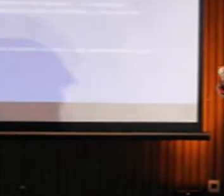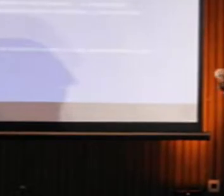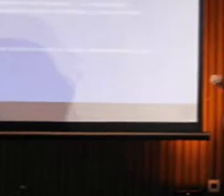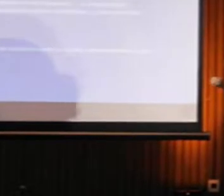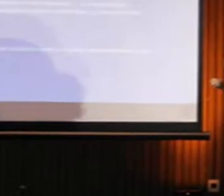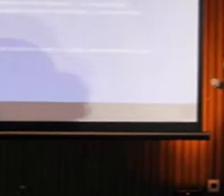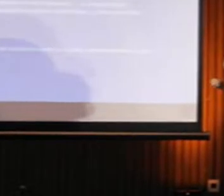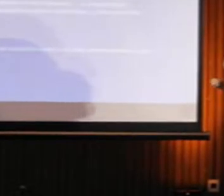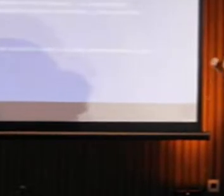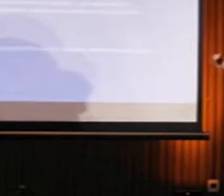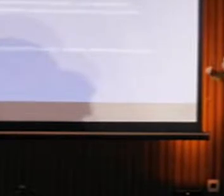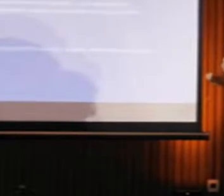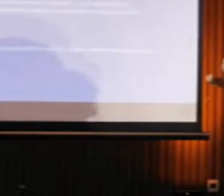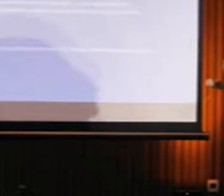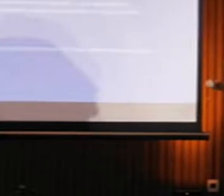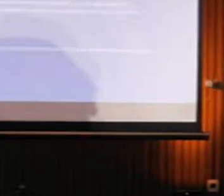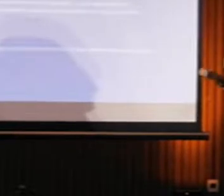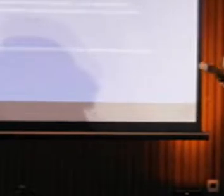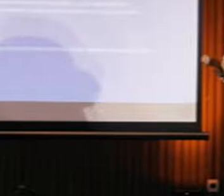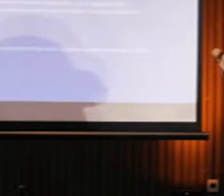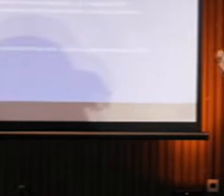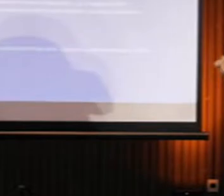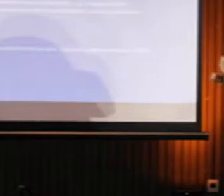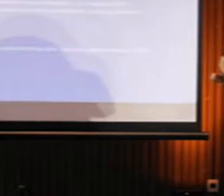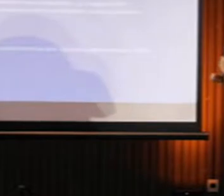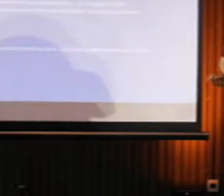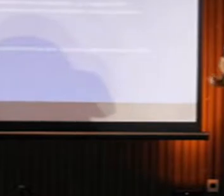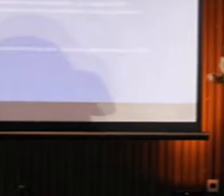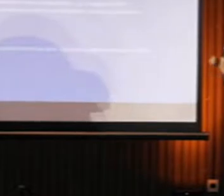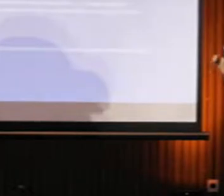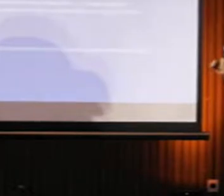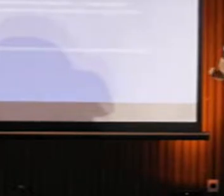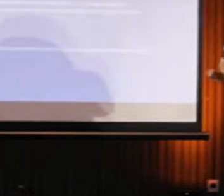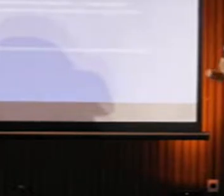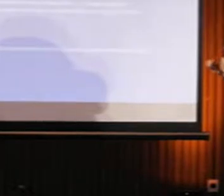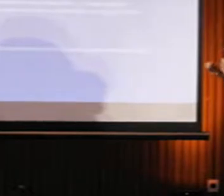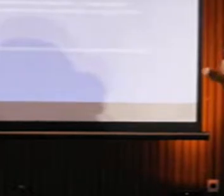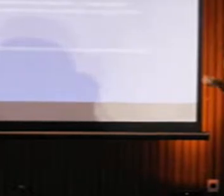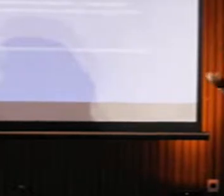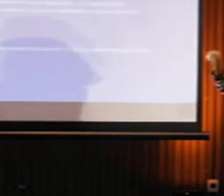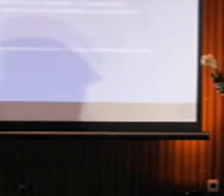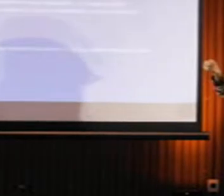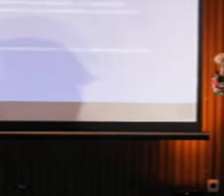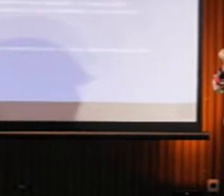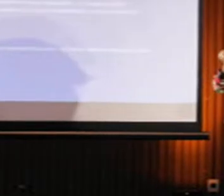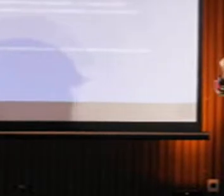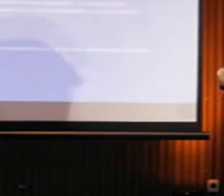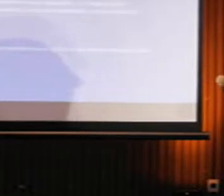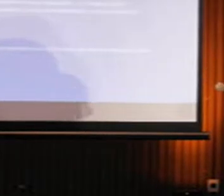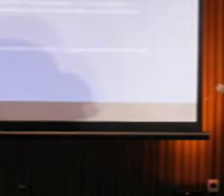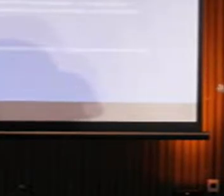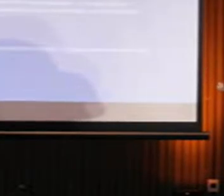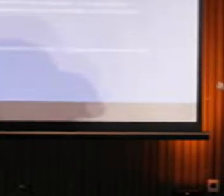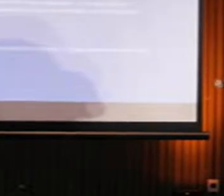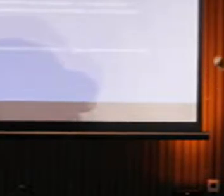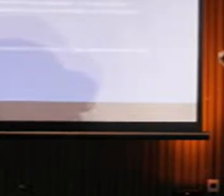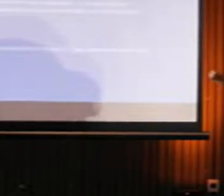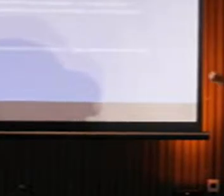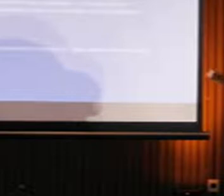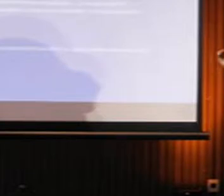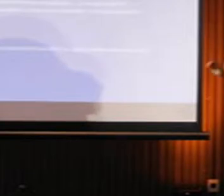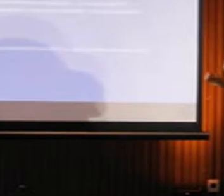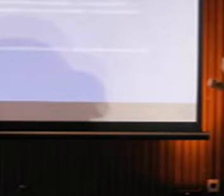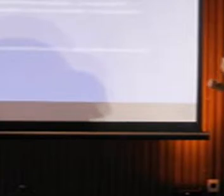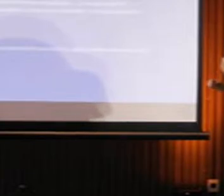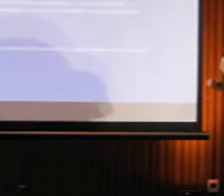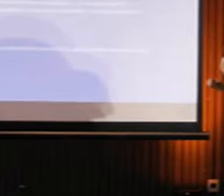macaco. No princípio, era o macaco. E o macaco transformou-se em homem, sic. No rádio,